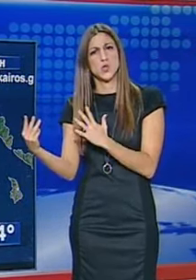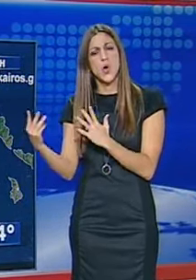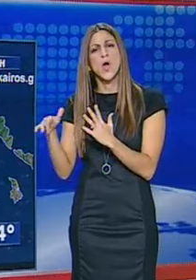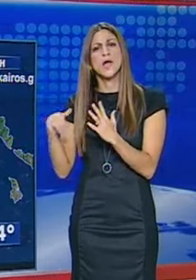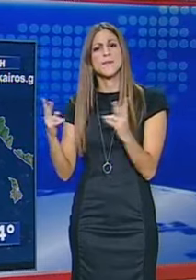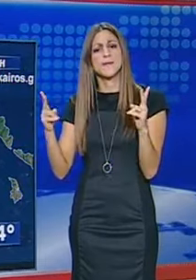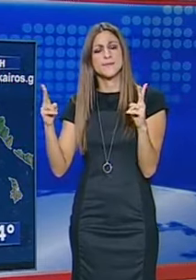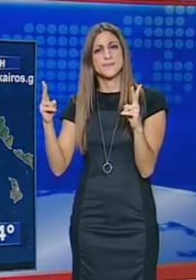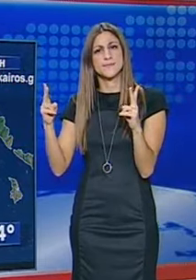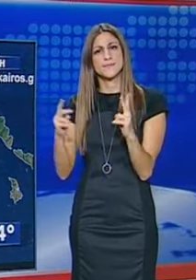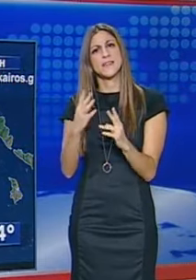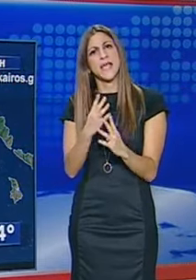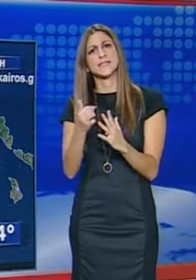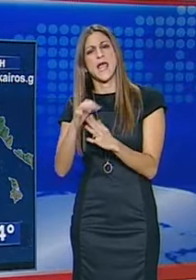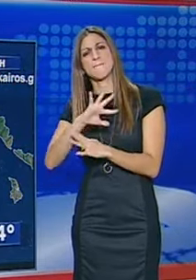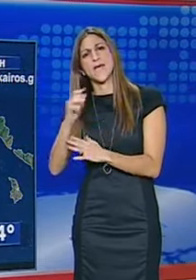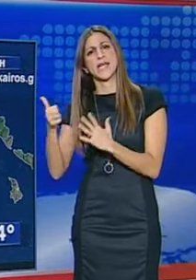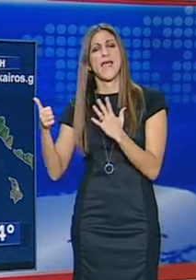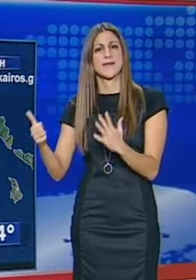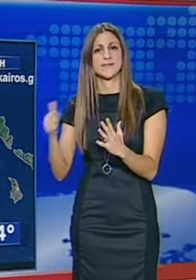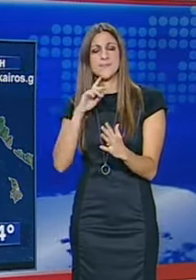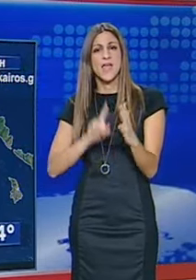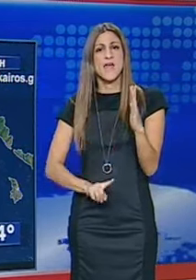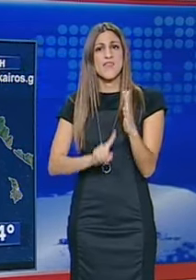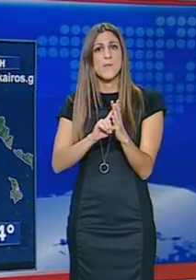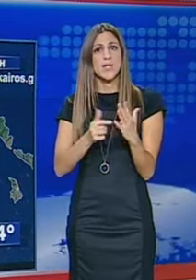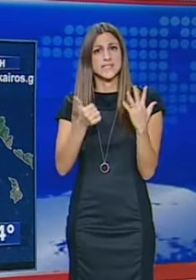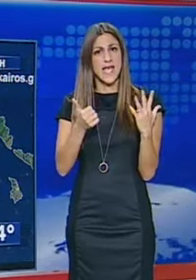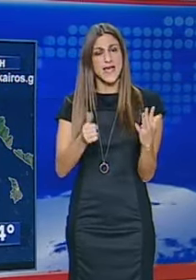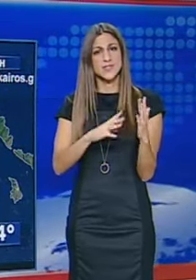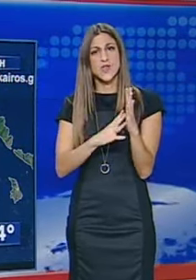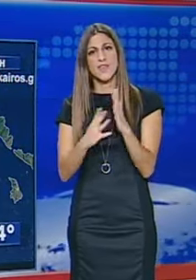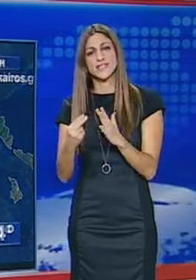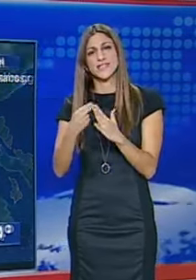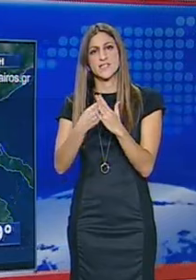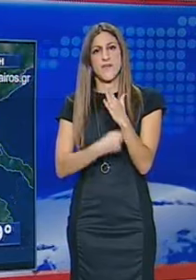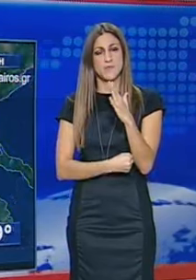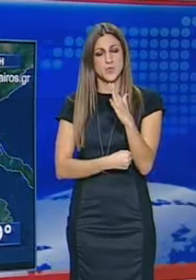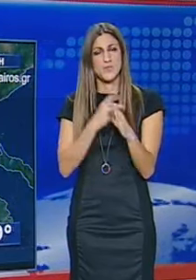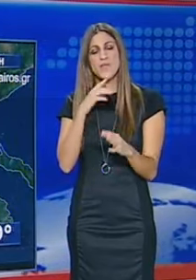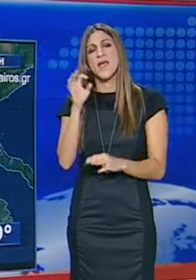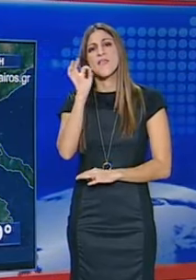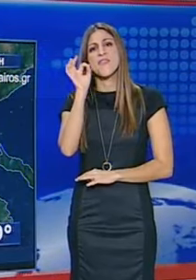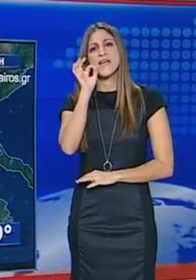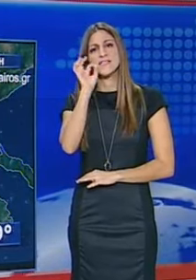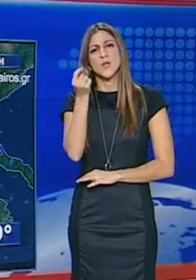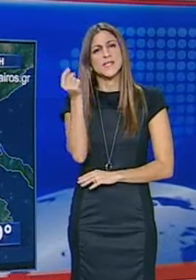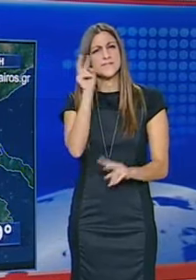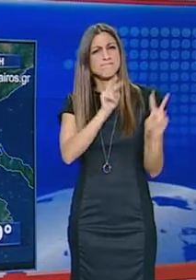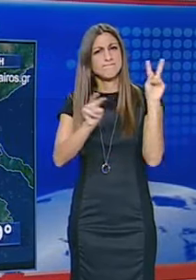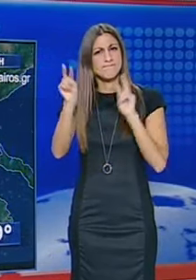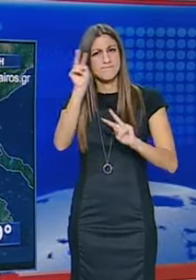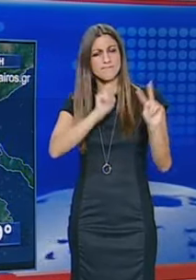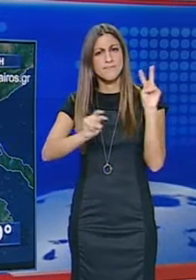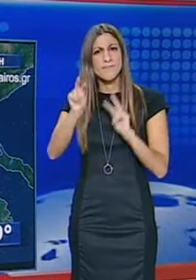βαθμι εξασθένιση στα 4 με 6 η θερμοκρασία θα κομαθ από 6 έως 14° c στη θεσσαλονίκη αναμένονται αραιες νεφώσεις